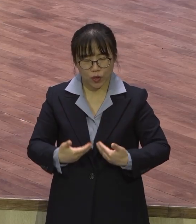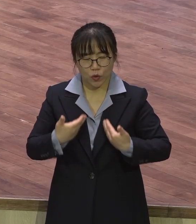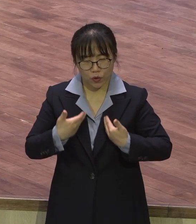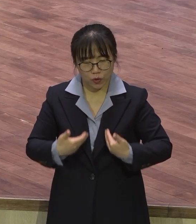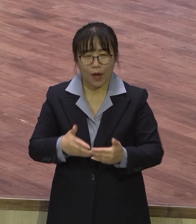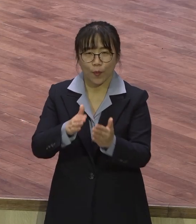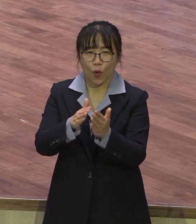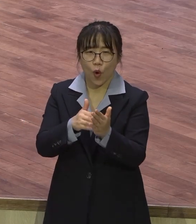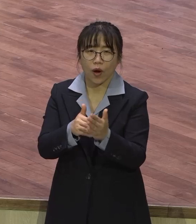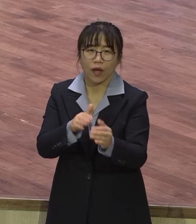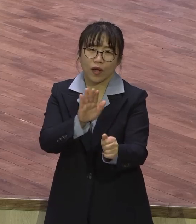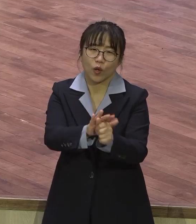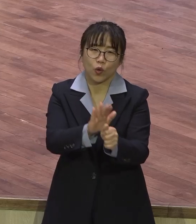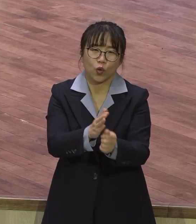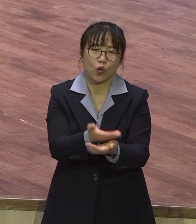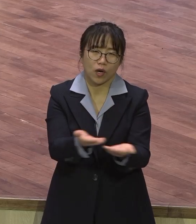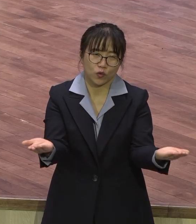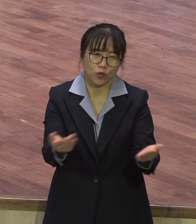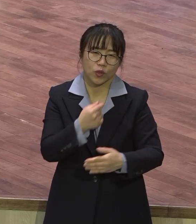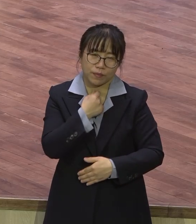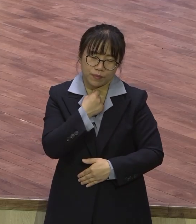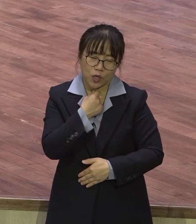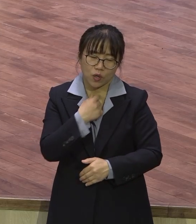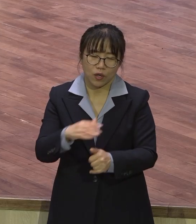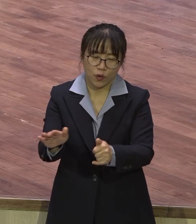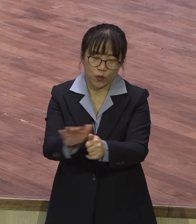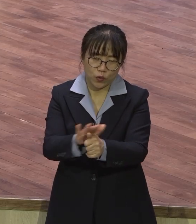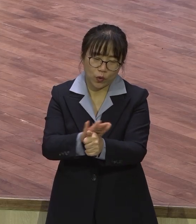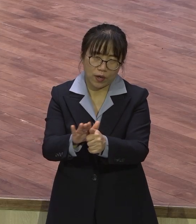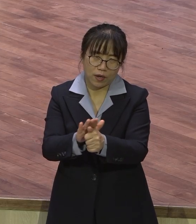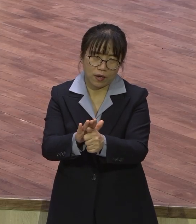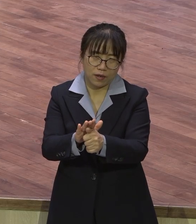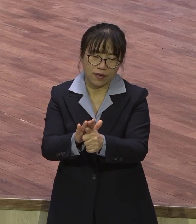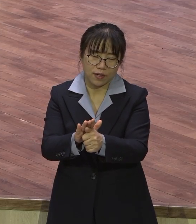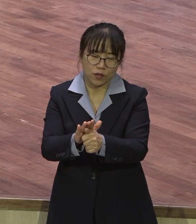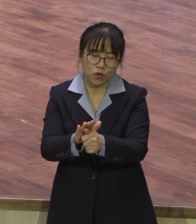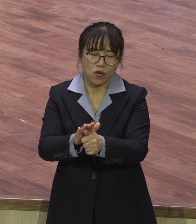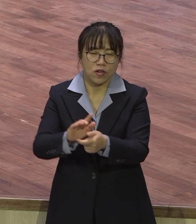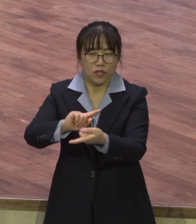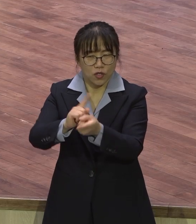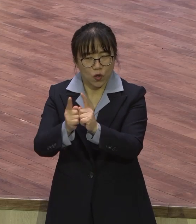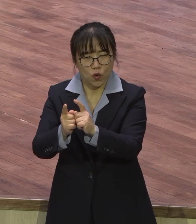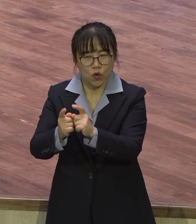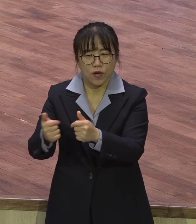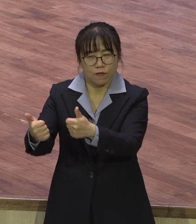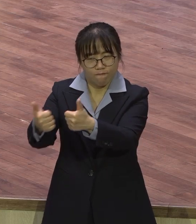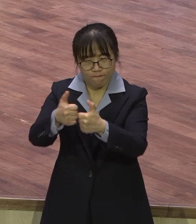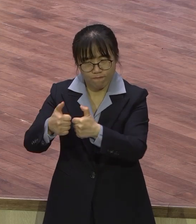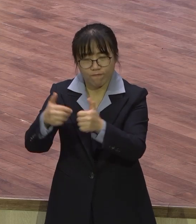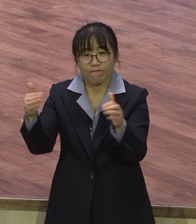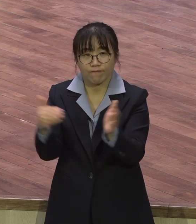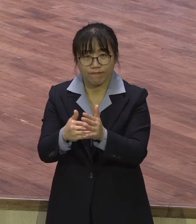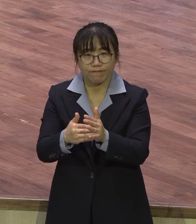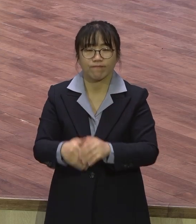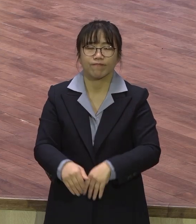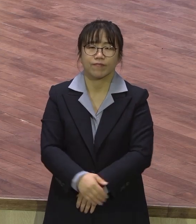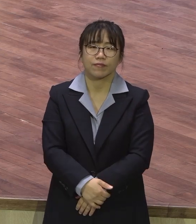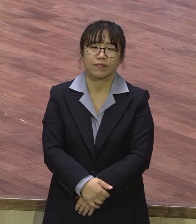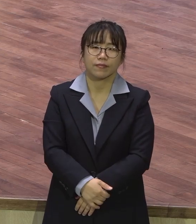정말 주위 이웃들을 위로해 주는 그런 시간표가 되면 좋지 않을까 라고 하는 언어들을 했습니다